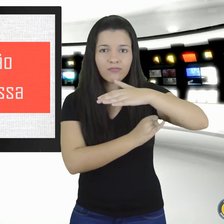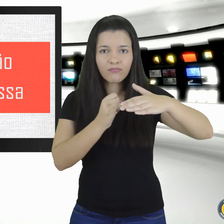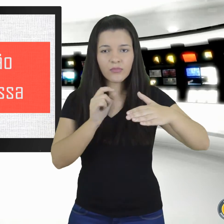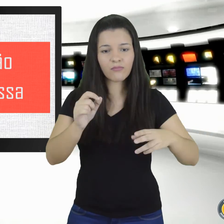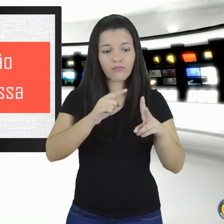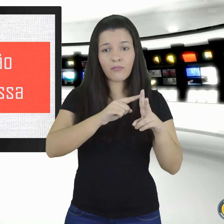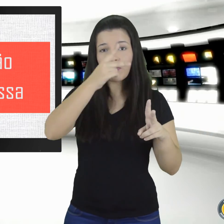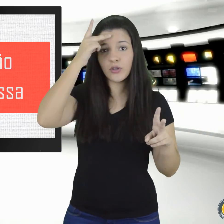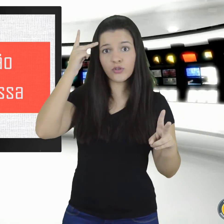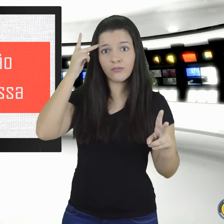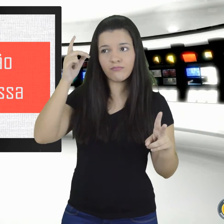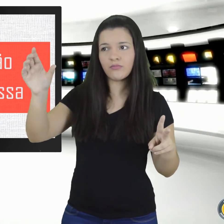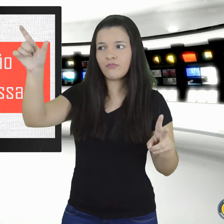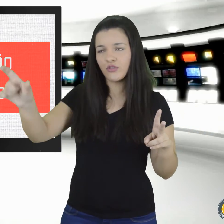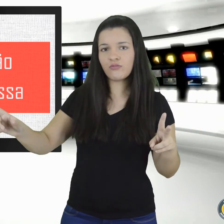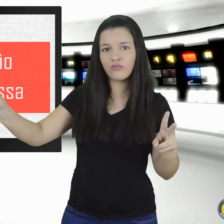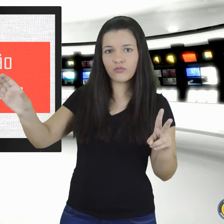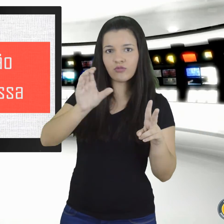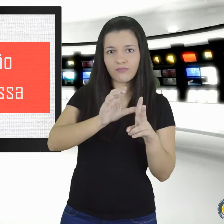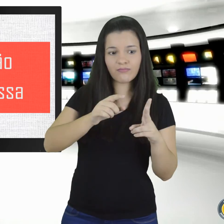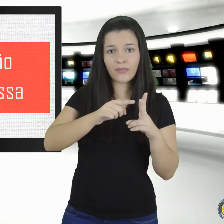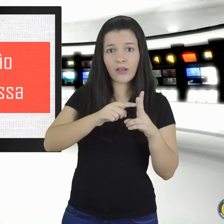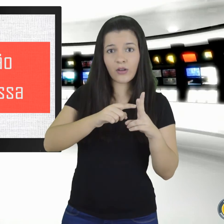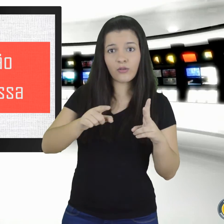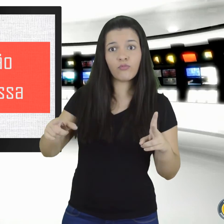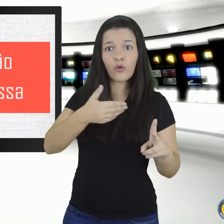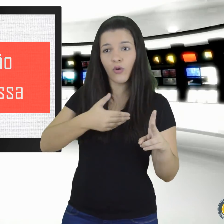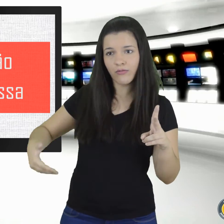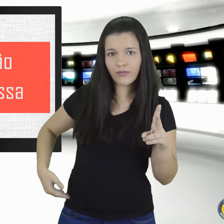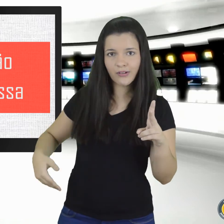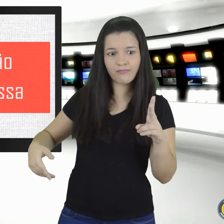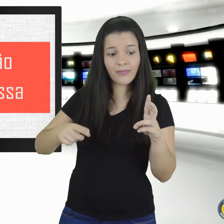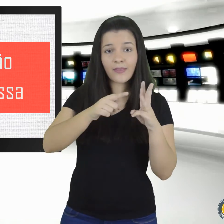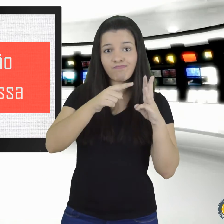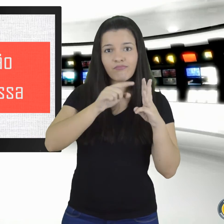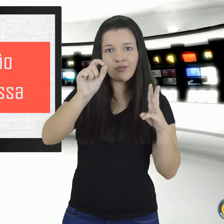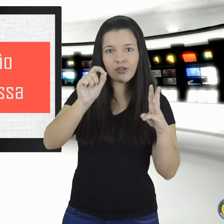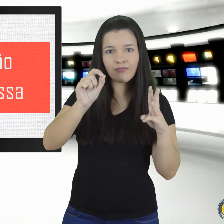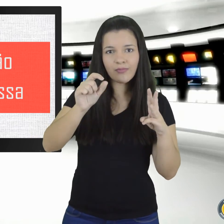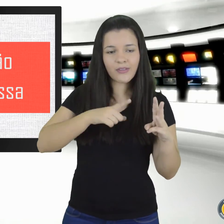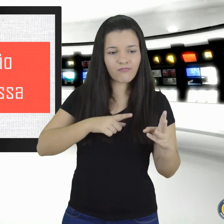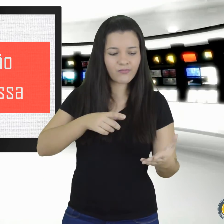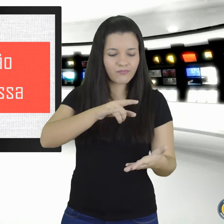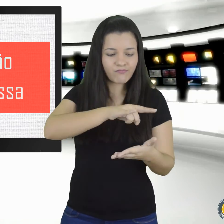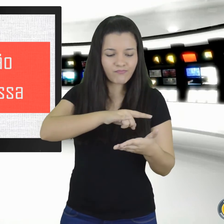Fiscal Gaúcha, explica. Apesar da queda nas doações para a UCERGS,